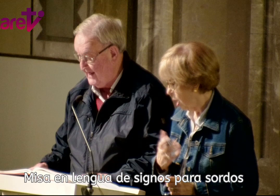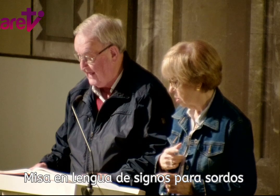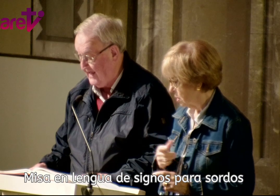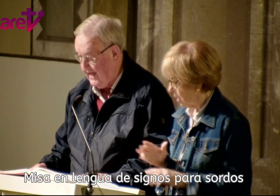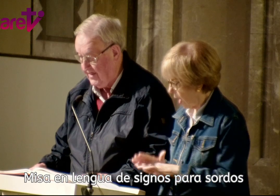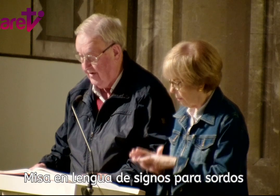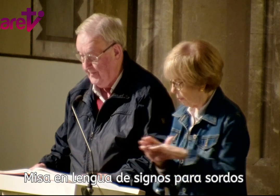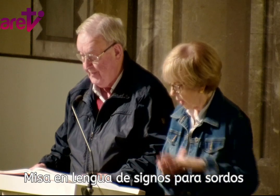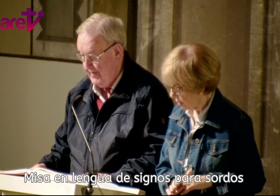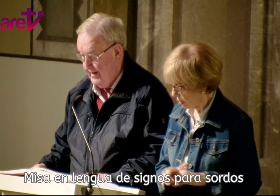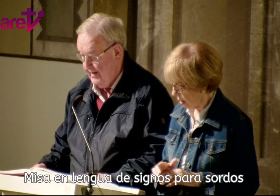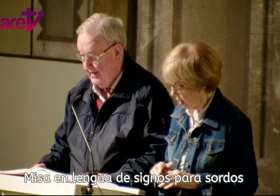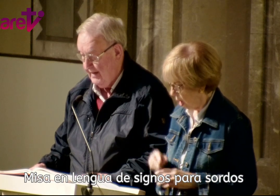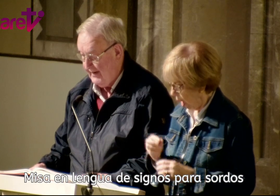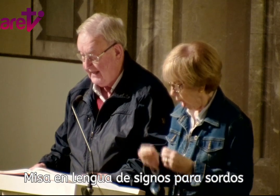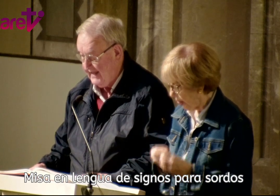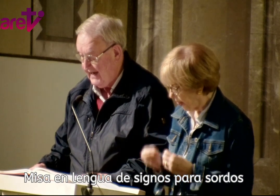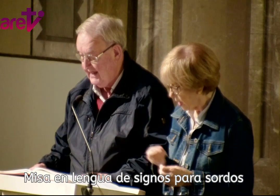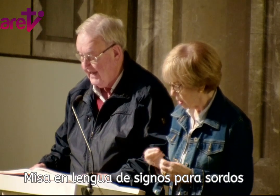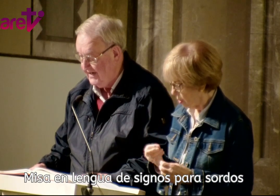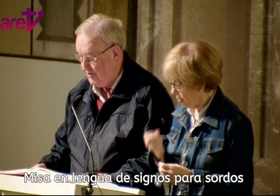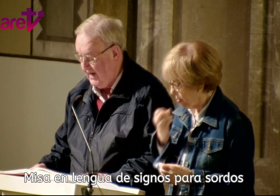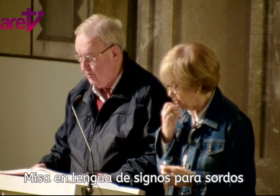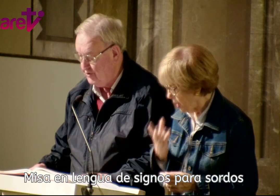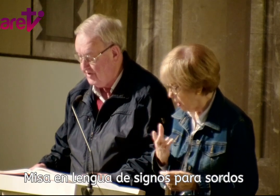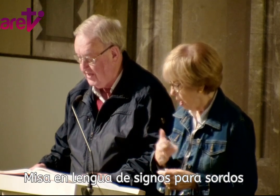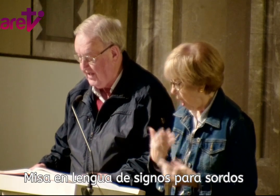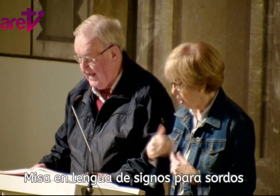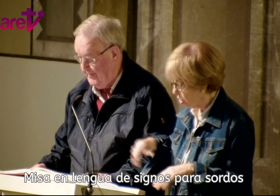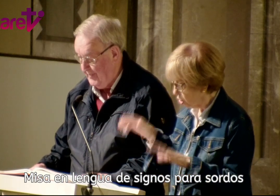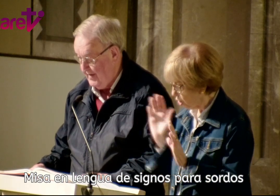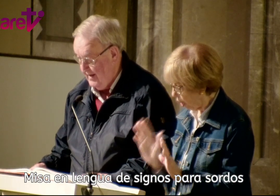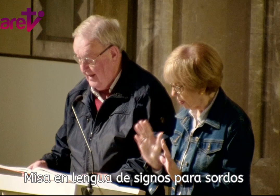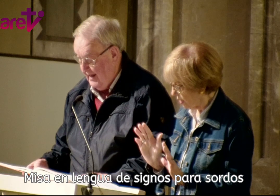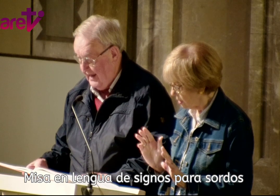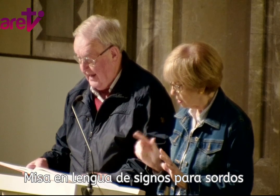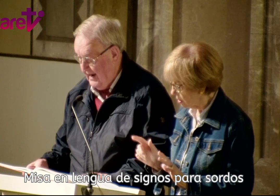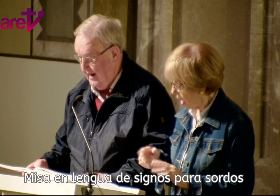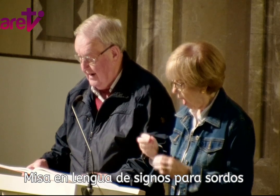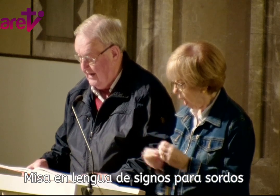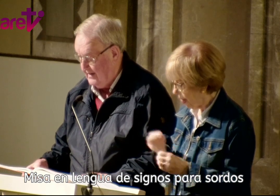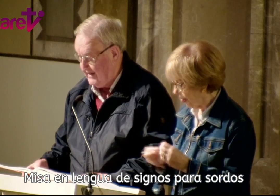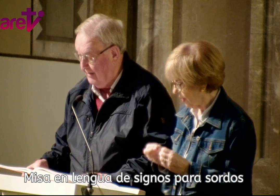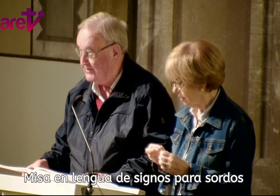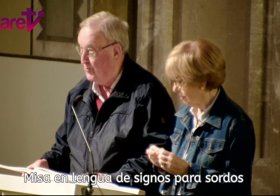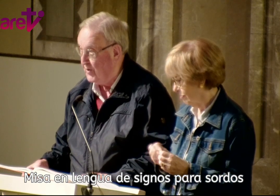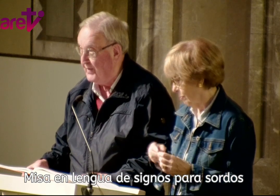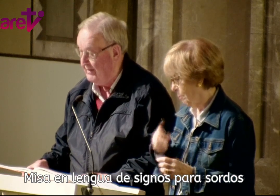que hizo y practica el derecho y la justicia, él salva su propia vida.